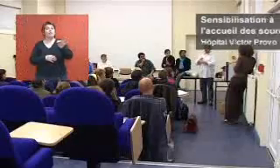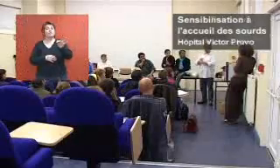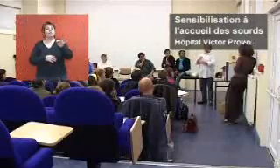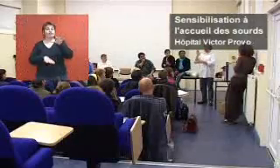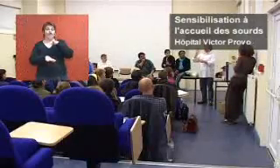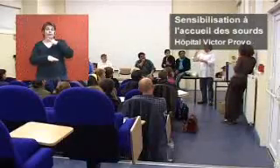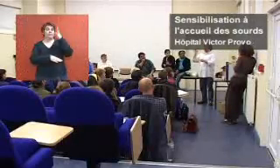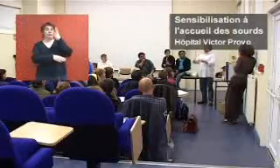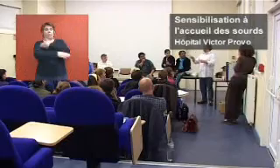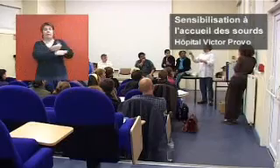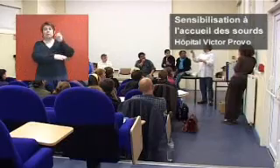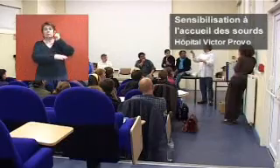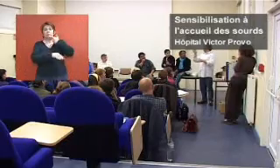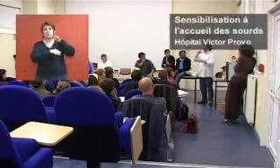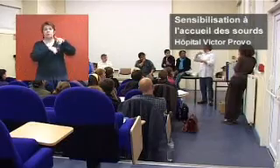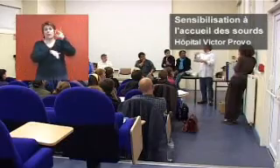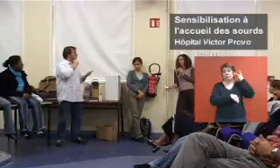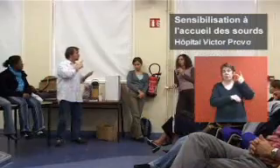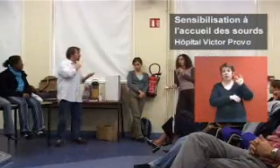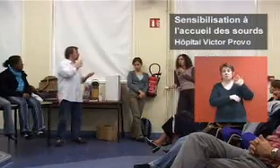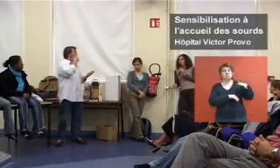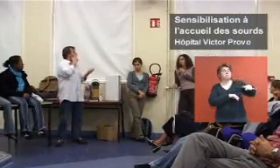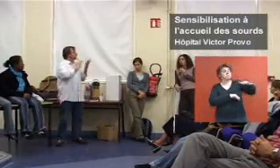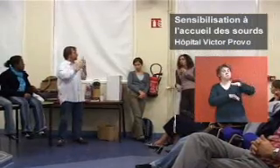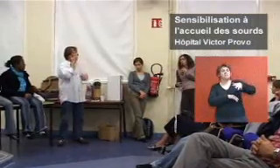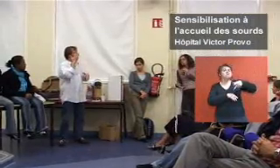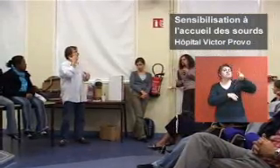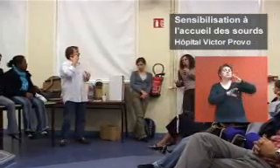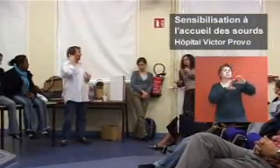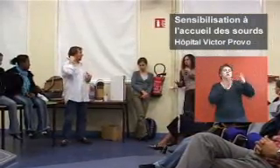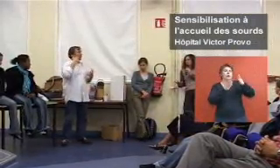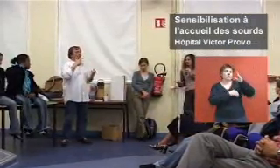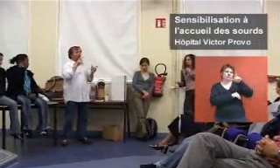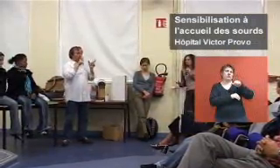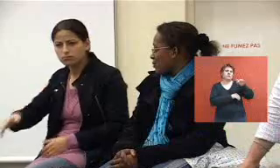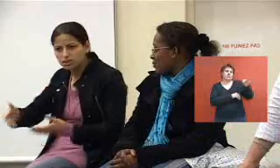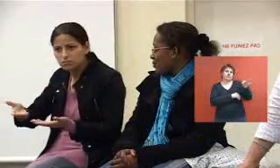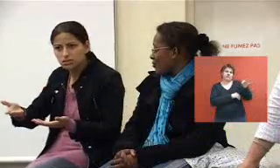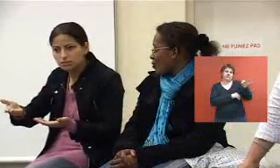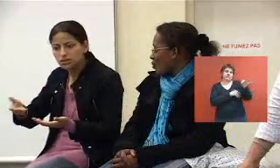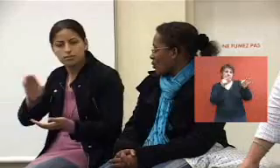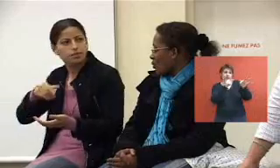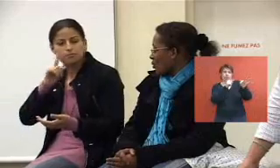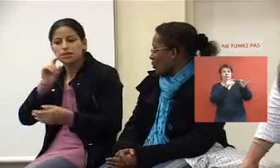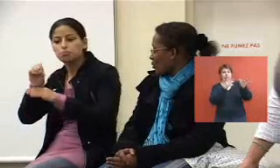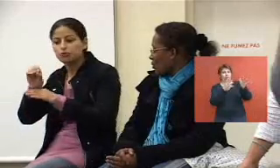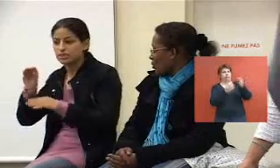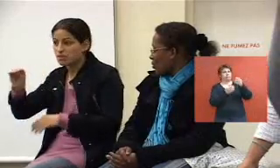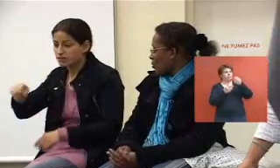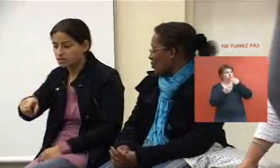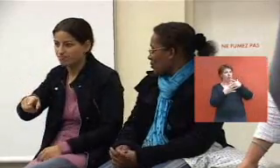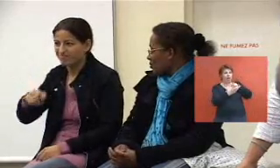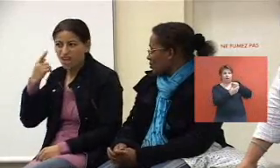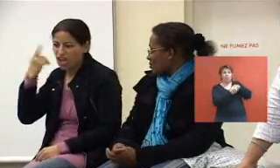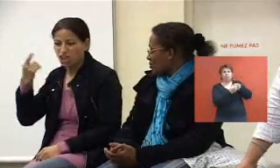Il y a en France 4 millions de sourds et de malentendants. Pour la plupart d'entre eux, ils utilisent la langue des signes français. Ce moyen de